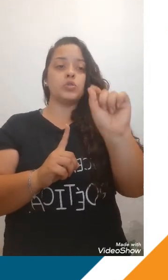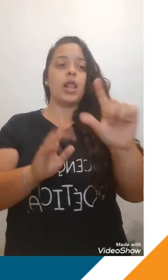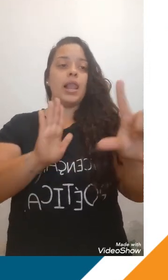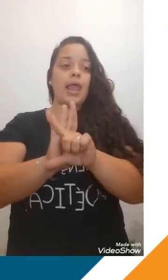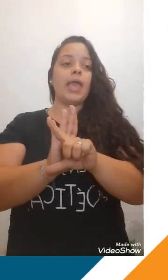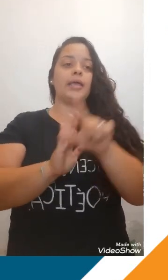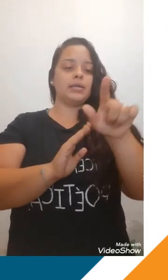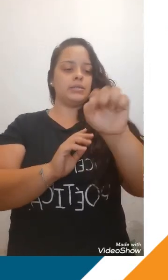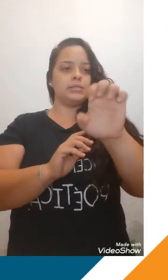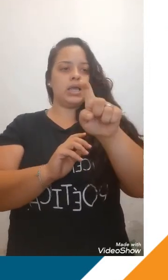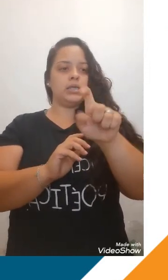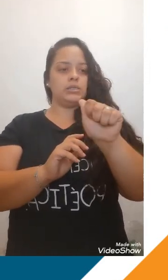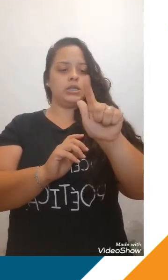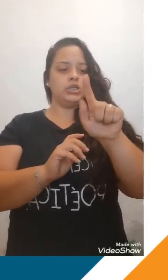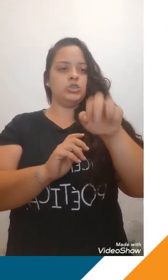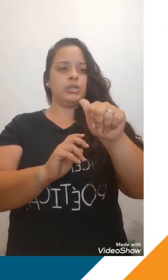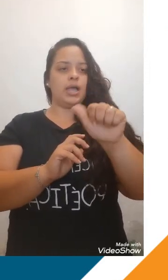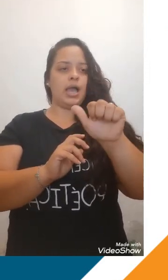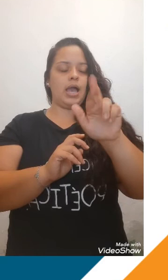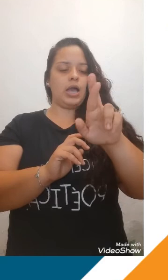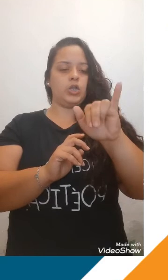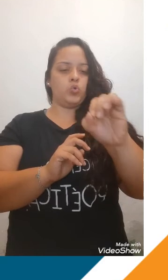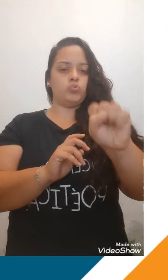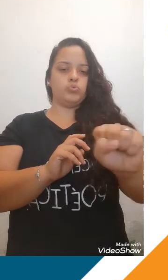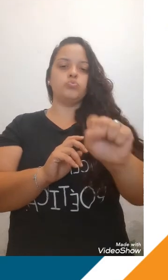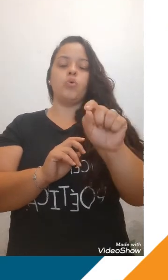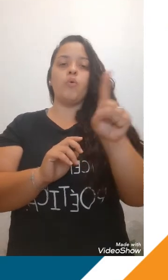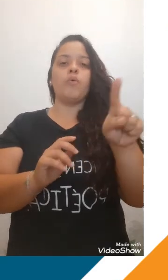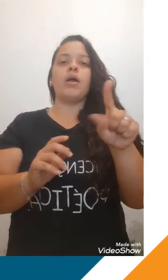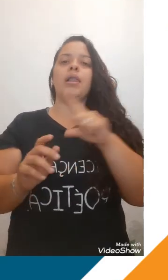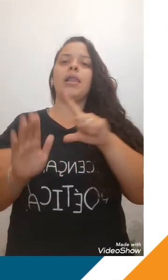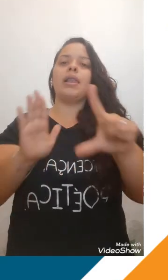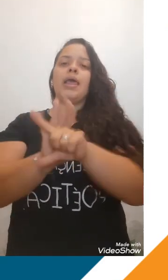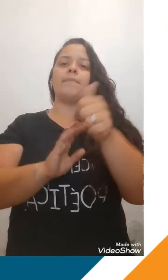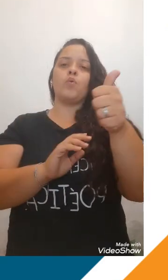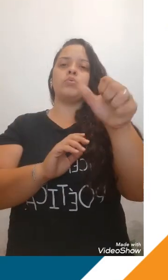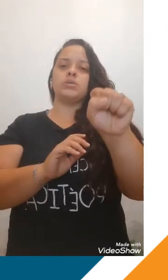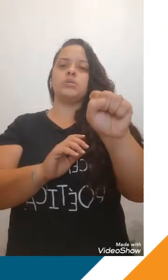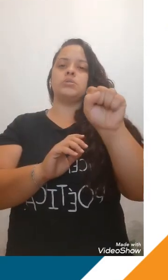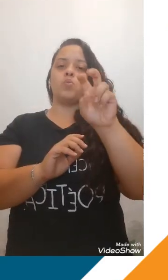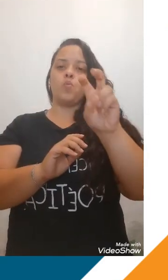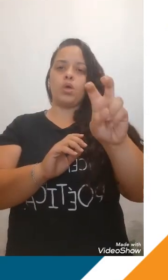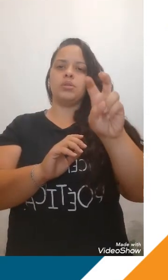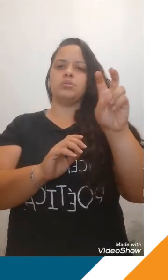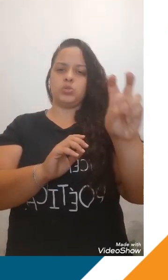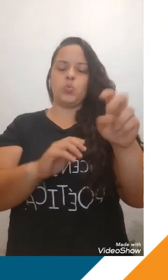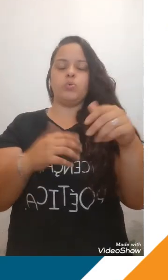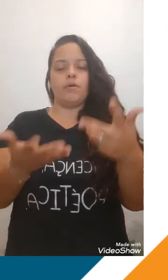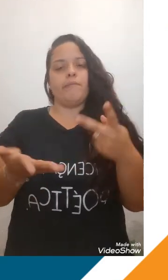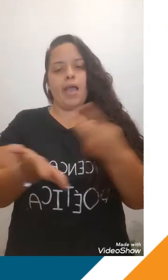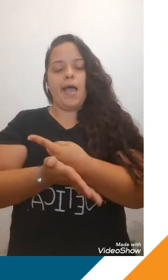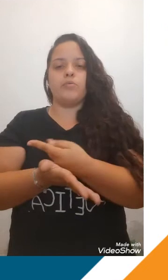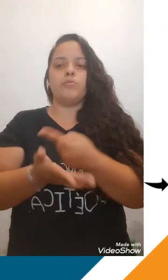lei que é posterior, é uma lei de 1885, então também há um erro aí nessa questão. Com isso, a resposta correta